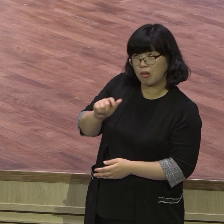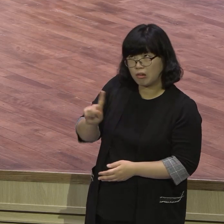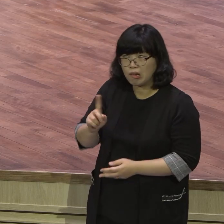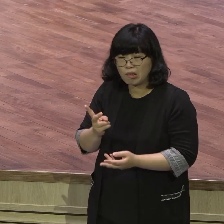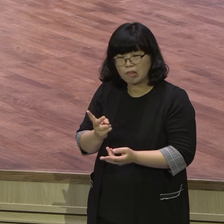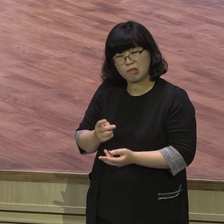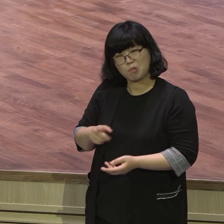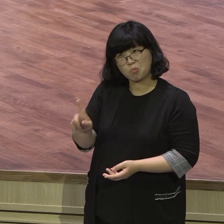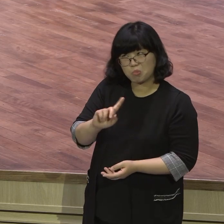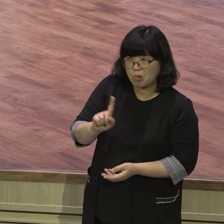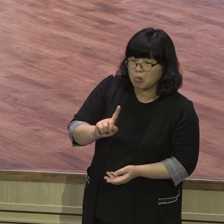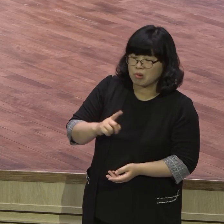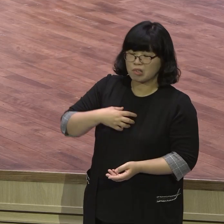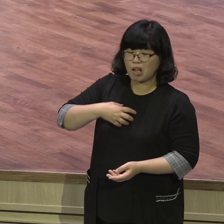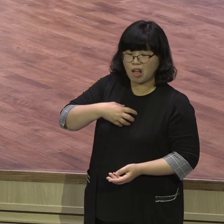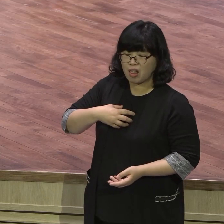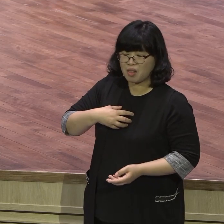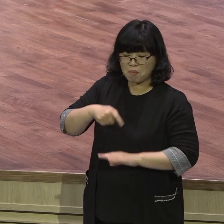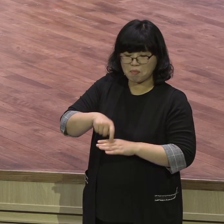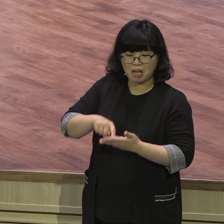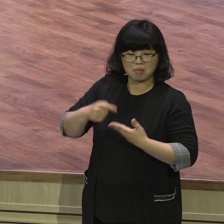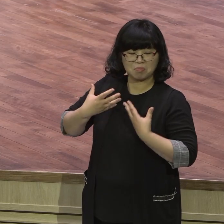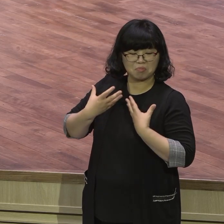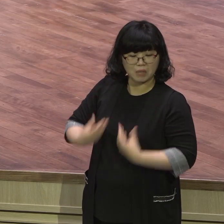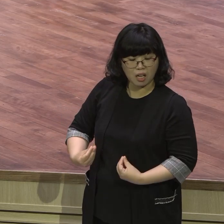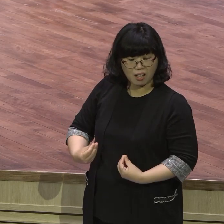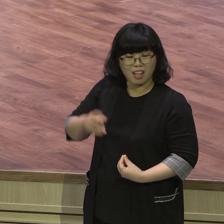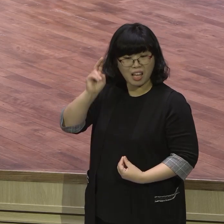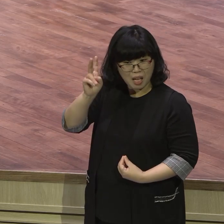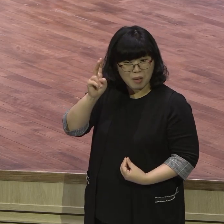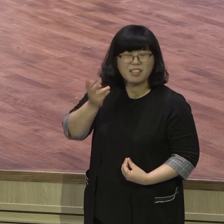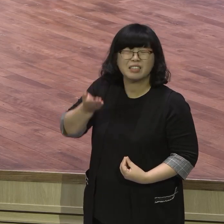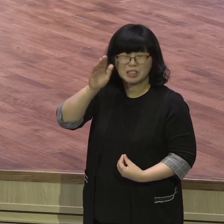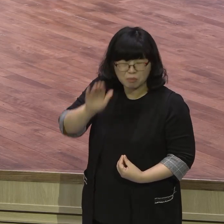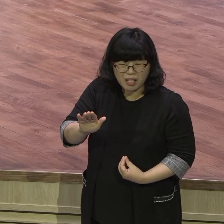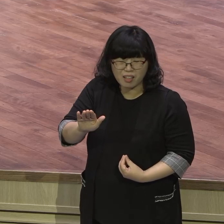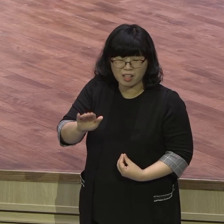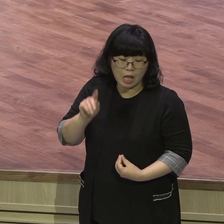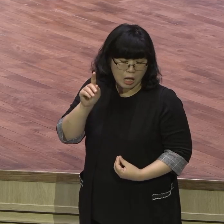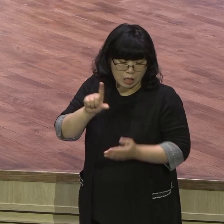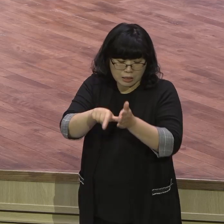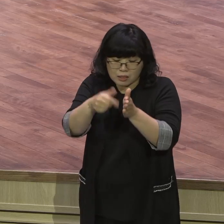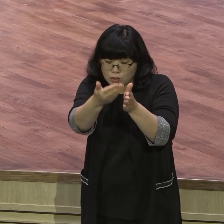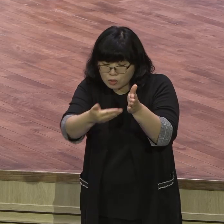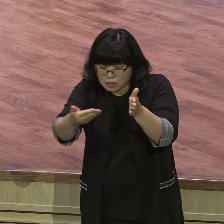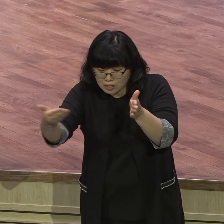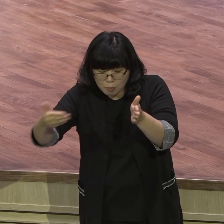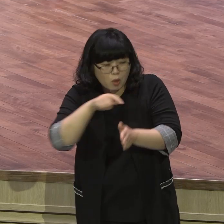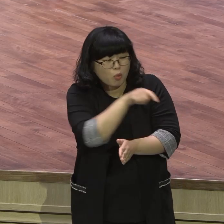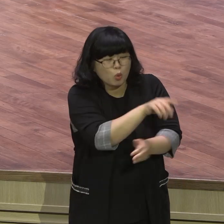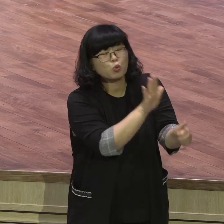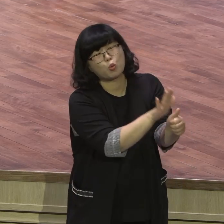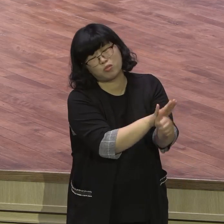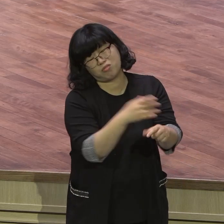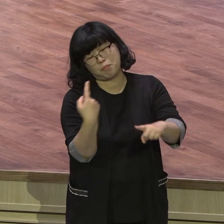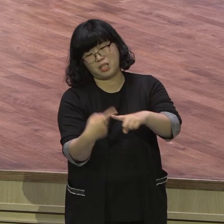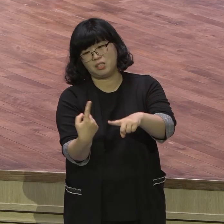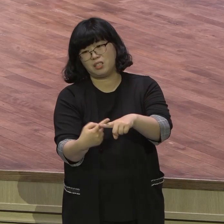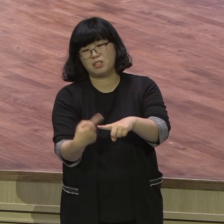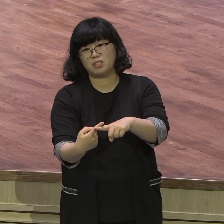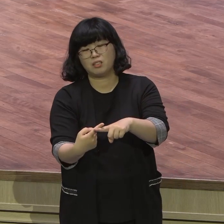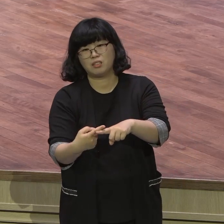그거 되는 것 다 되는 거 아닙니다 다 망하는 거예요 그게 사실 하나님과 이스라엘 백성은요